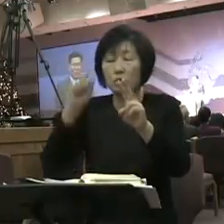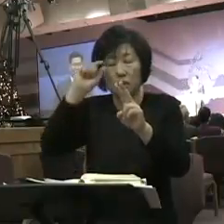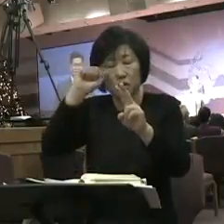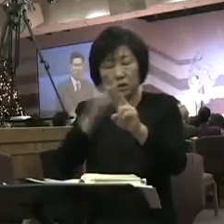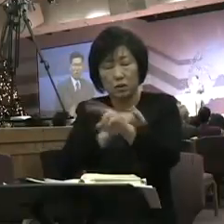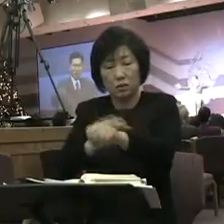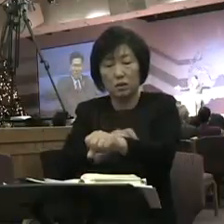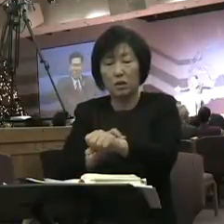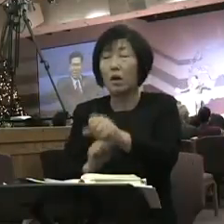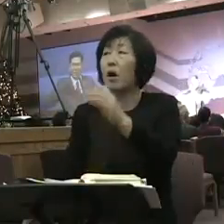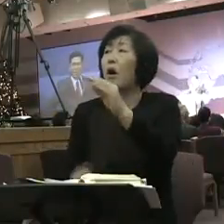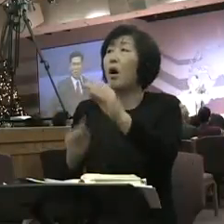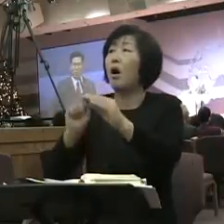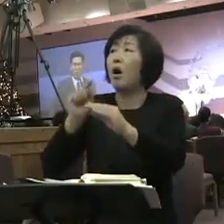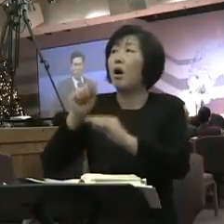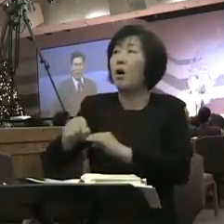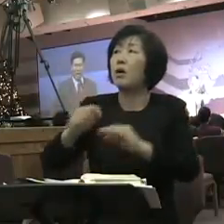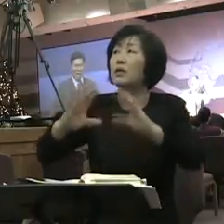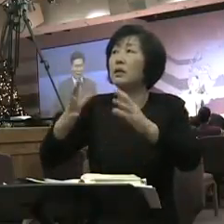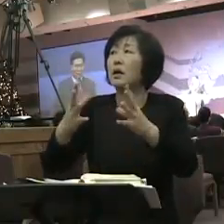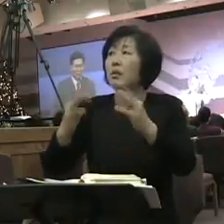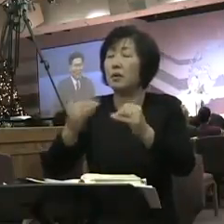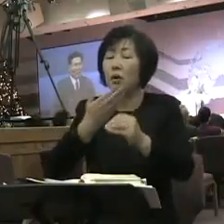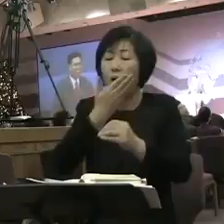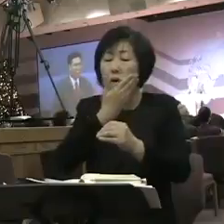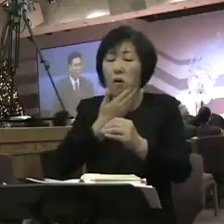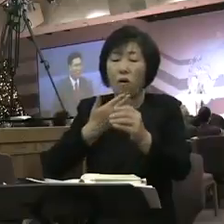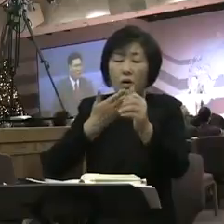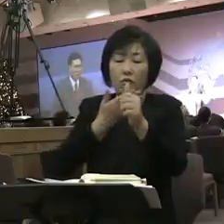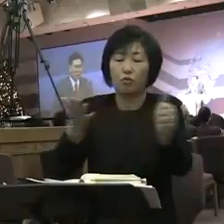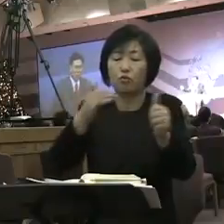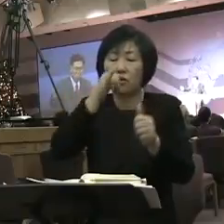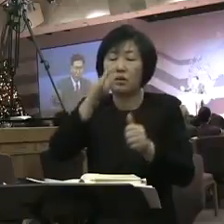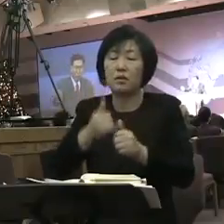그리고 세상에 선한 영향을 끼칠 수 있는 하나님의 귀한